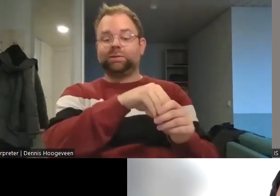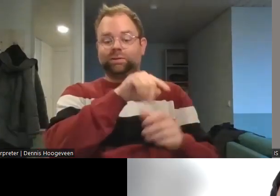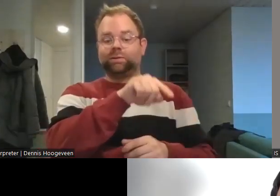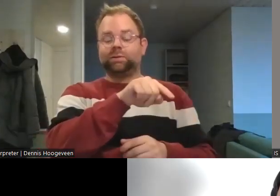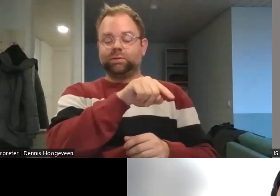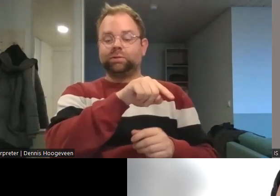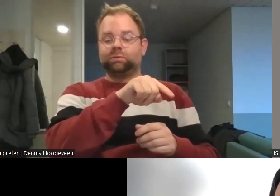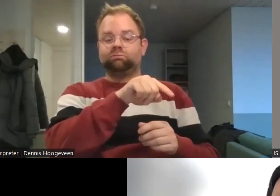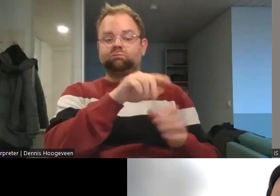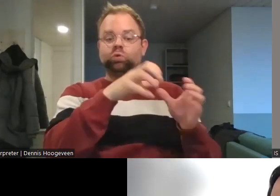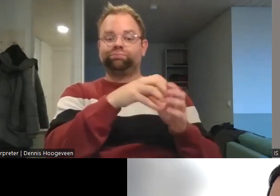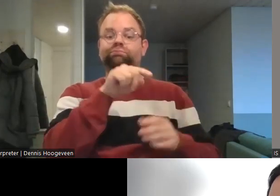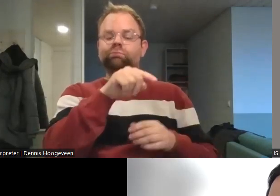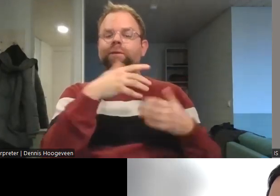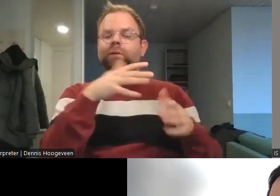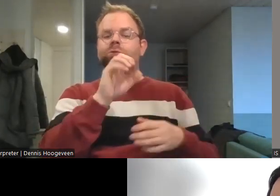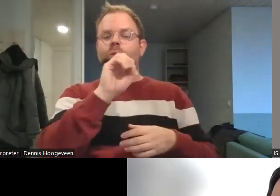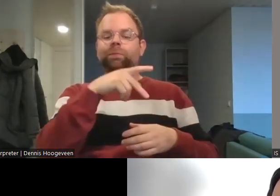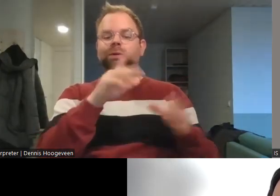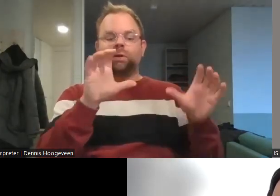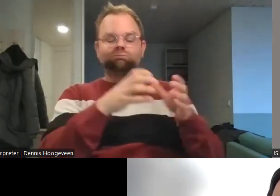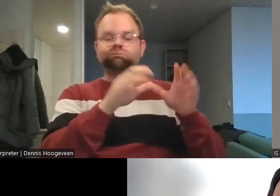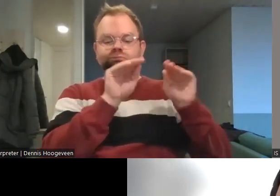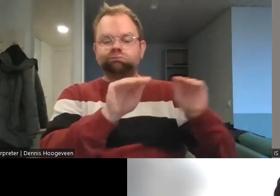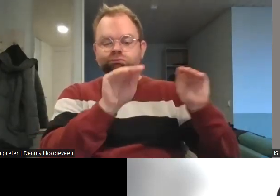qui vont recevoir des formations